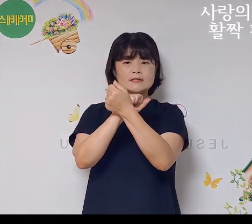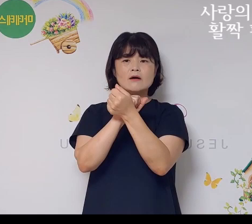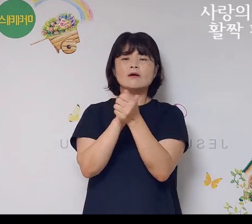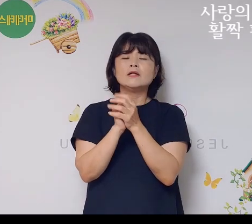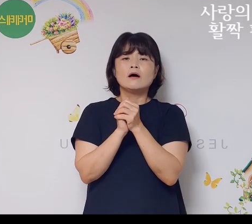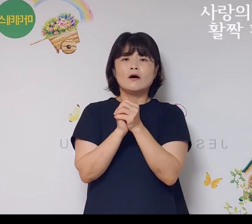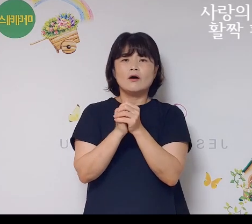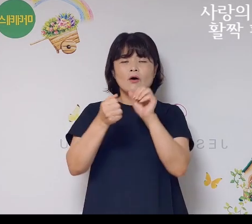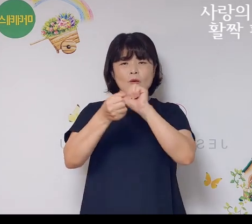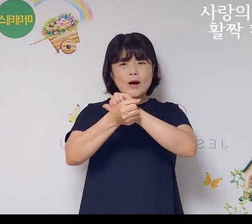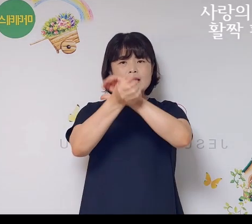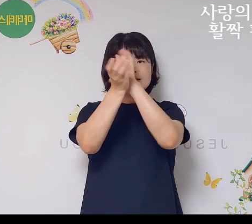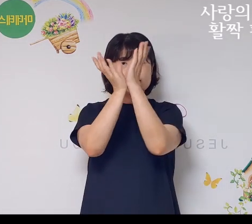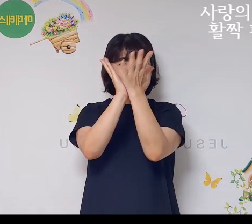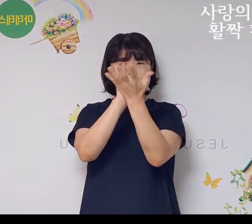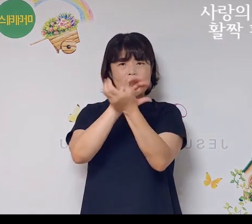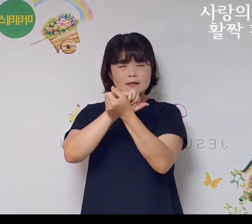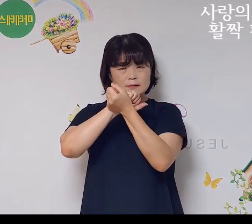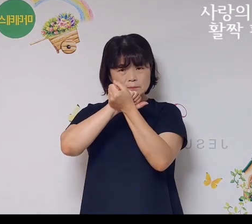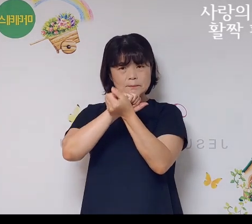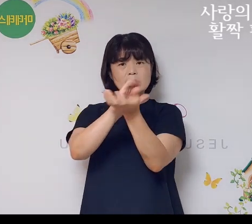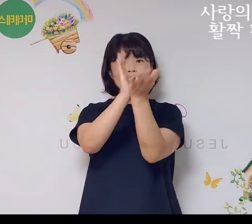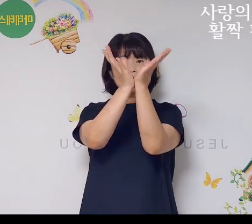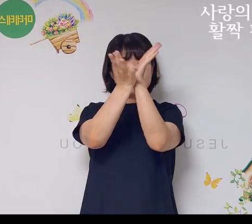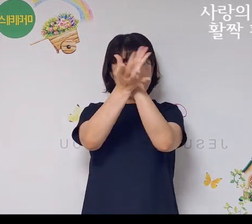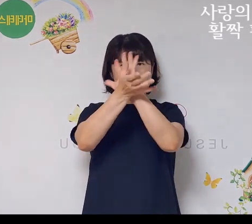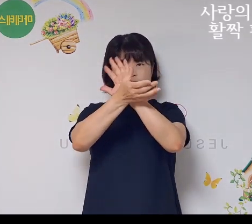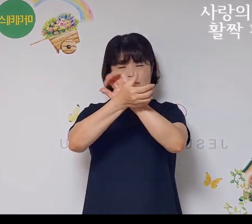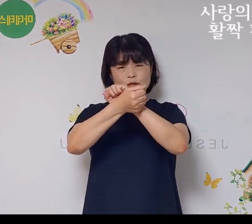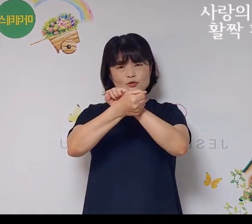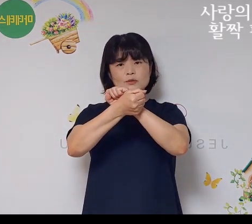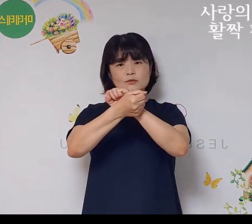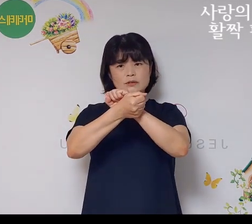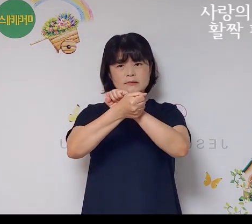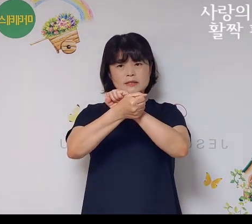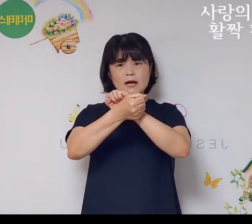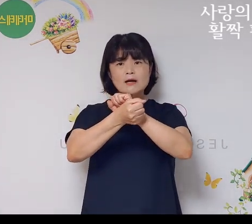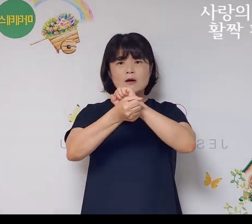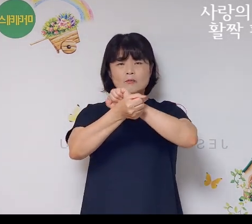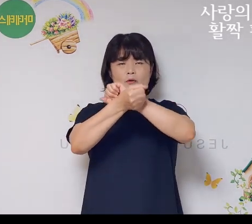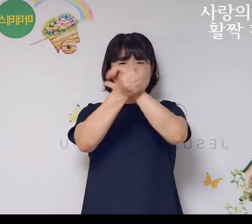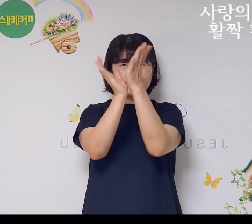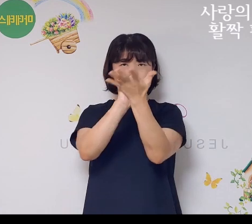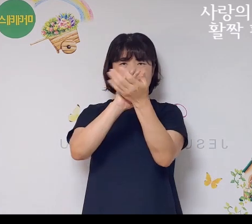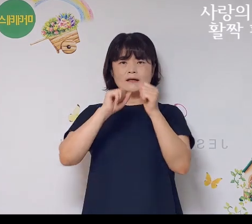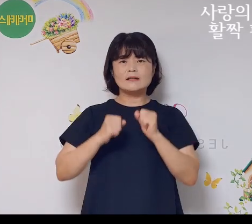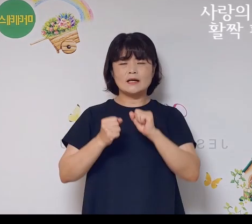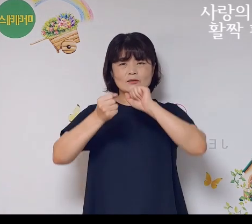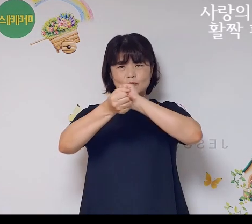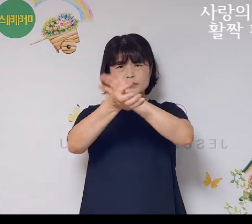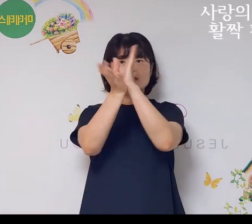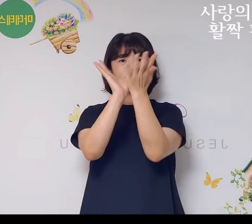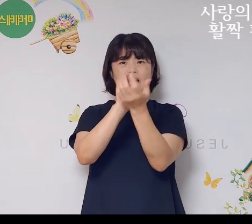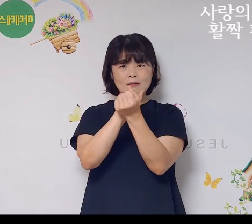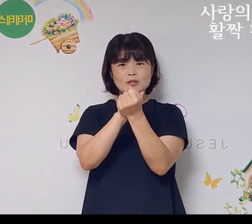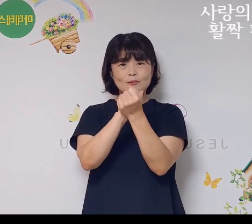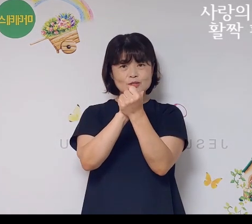그래서 활짝 피어나. 이렇게 두 번 돌립니다. 뭐 활짝 했다가 또 피어나 하면 너무